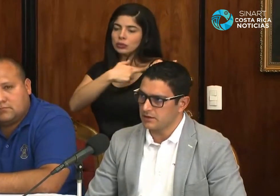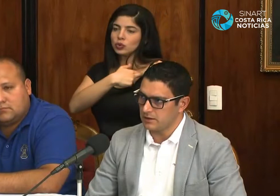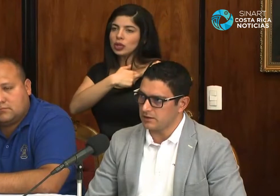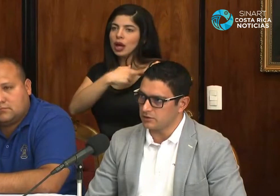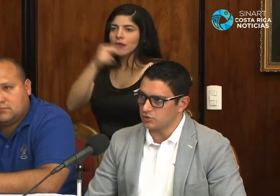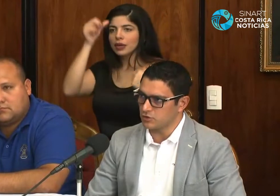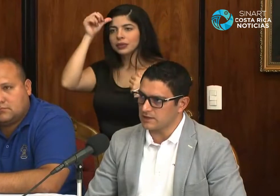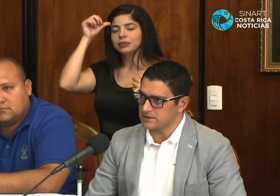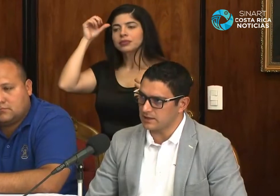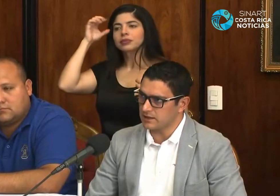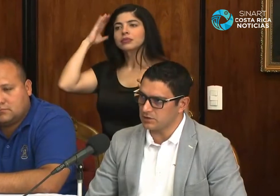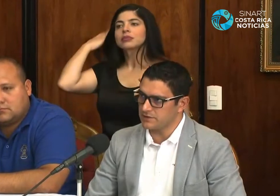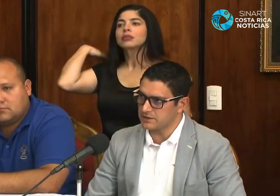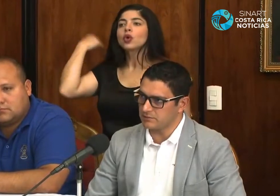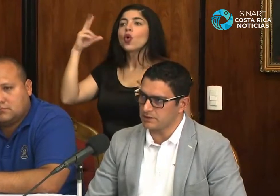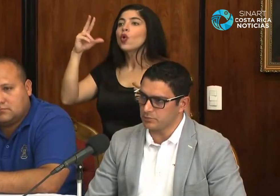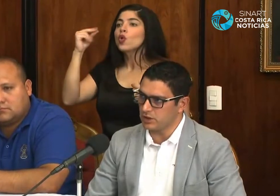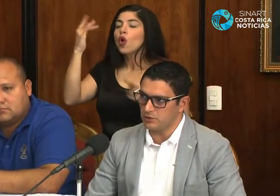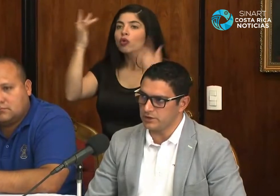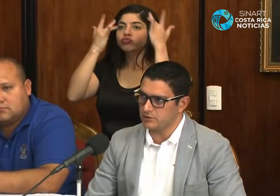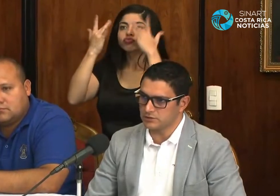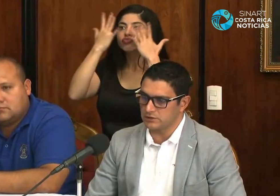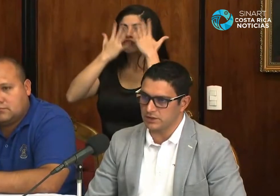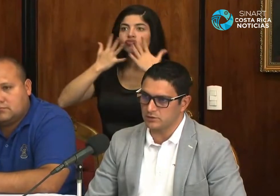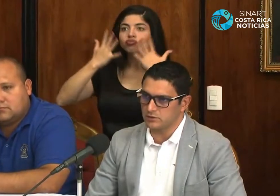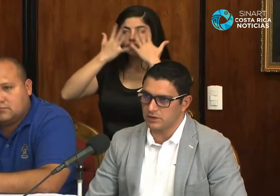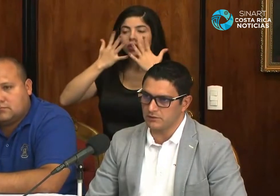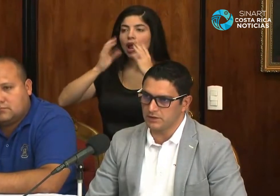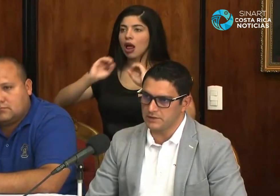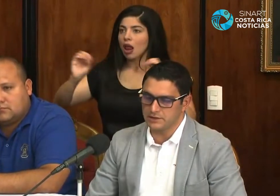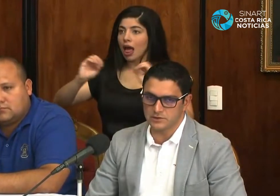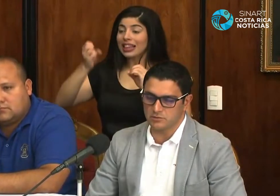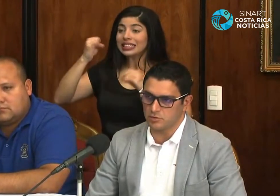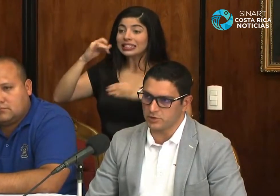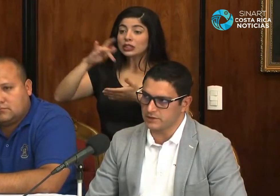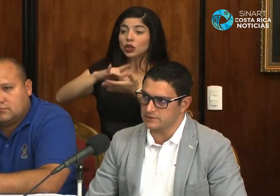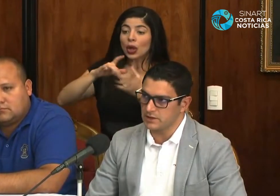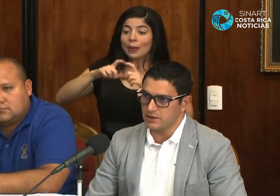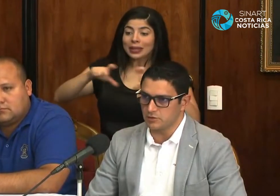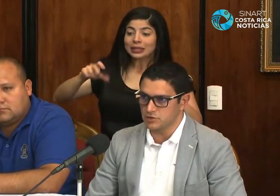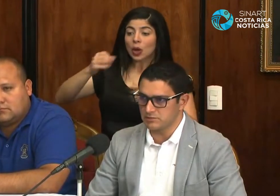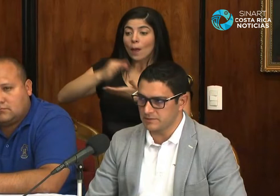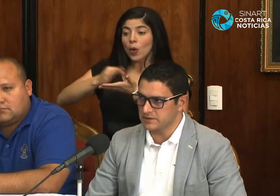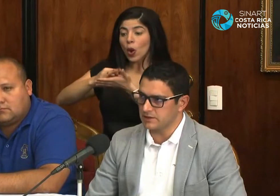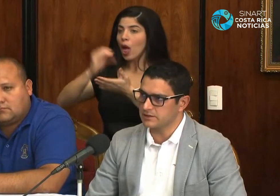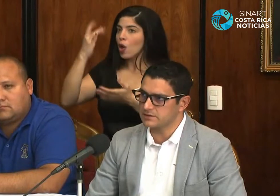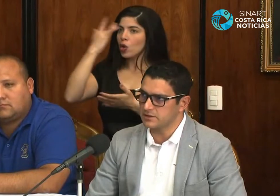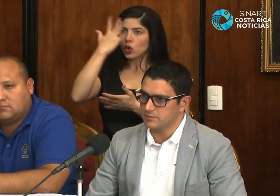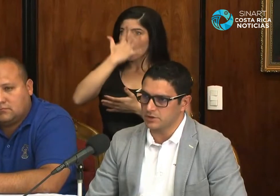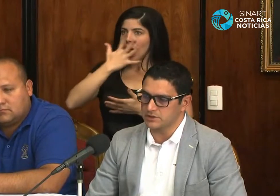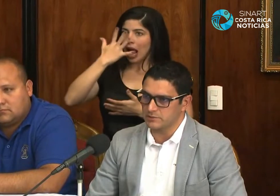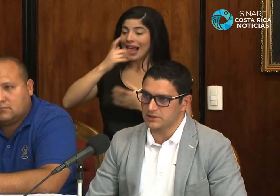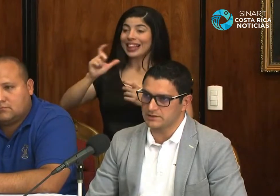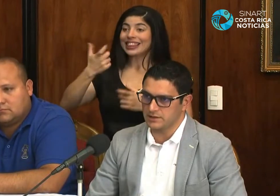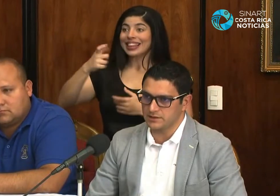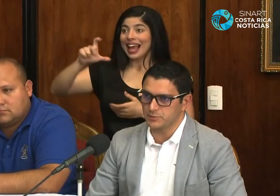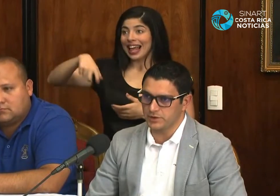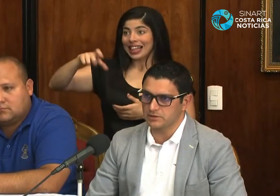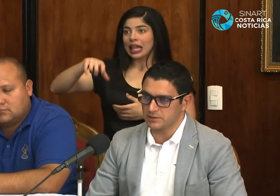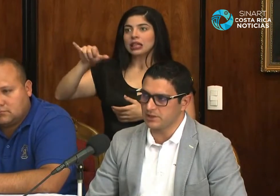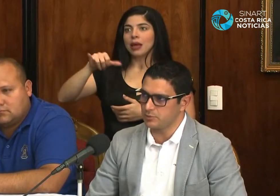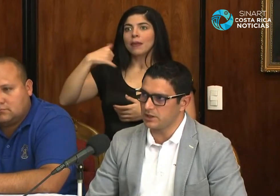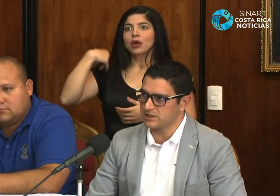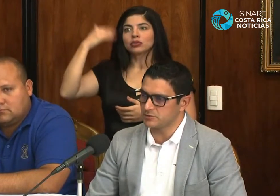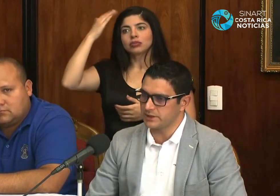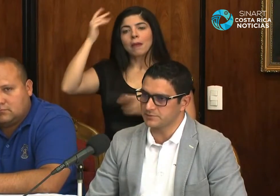justamente no tocarse la cara una vez que han manipulado dinero, tanto a nivel de billetes como monedas, incluso las mismas tarjetas, porque sabemos que las tarjetas